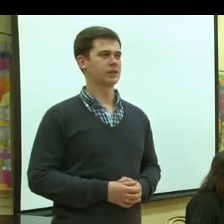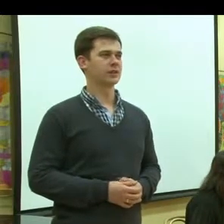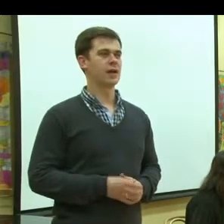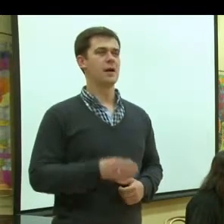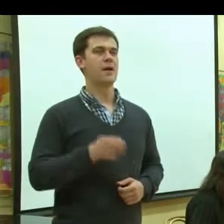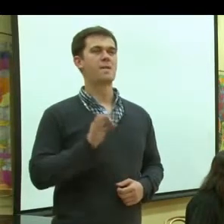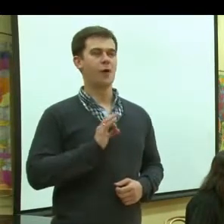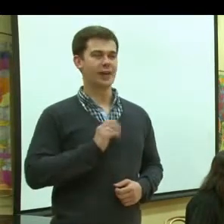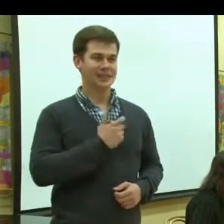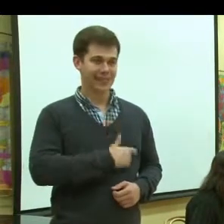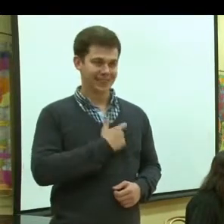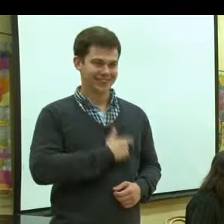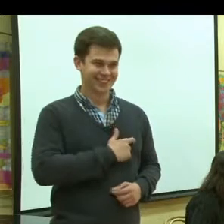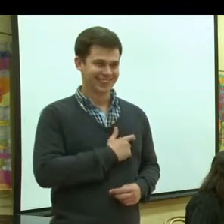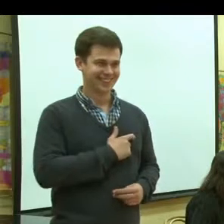Moje serce